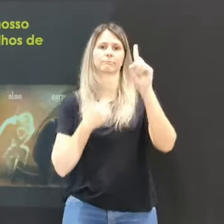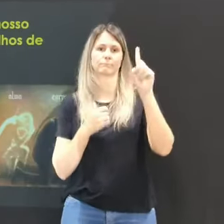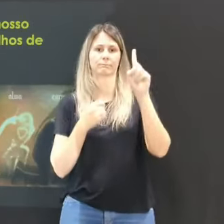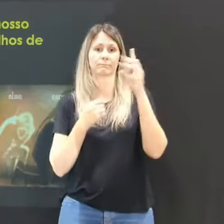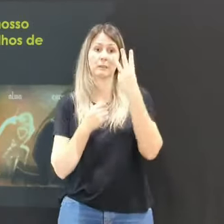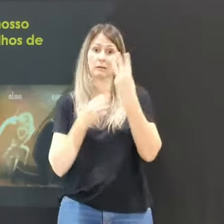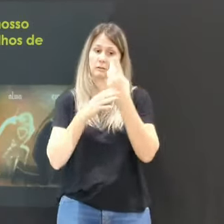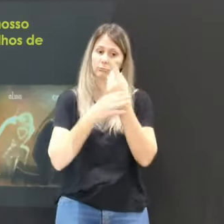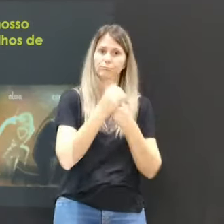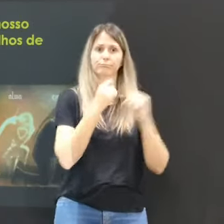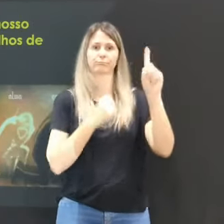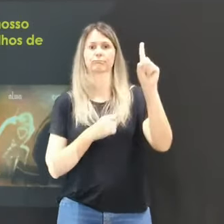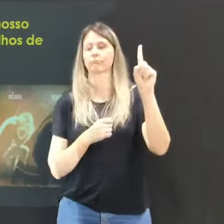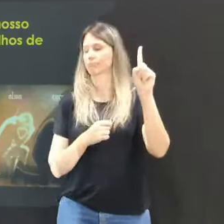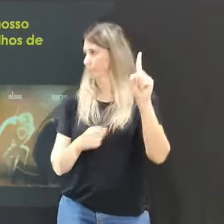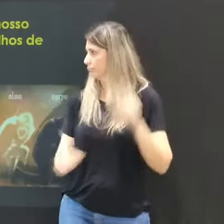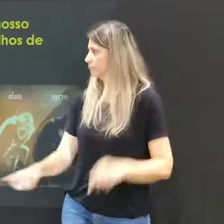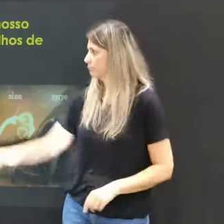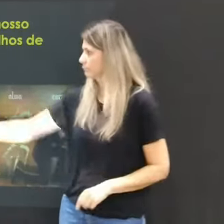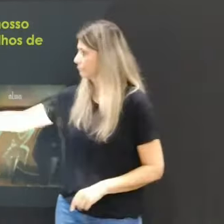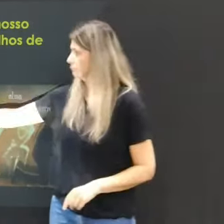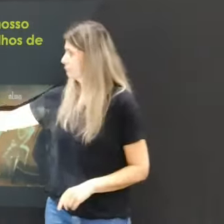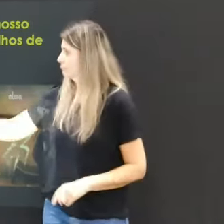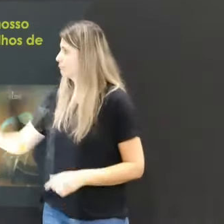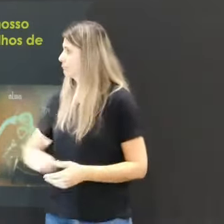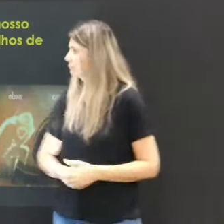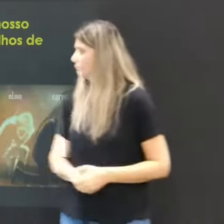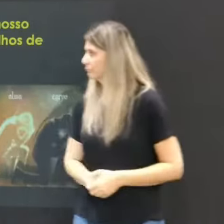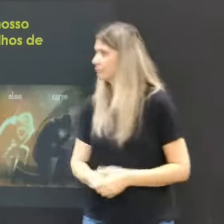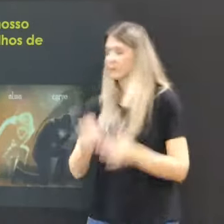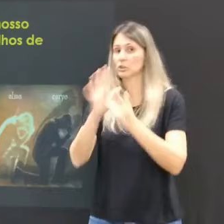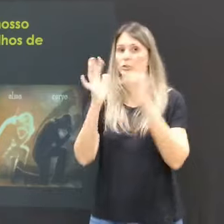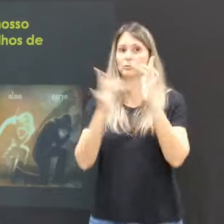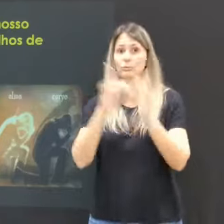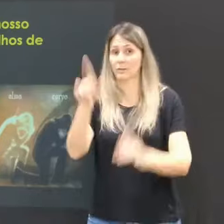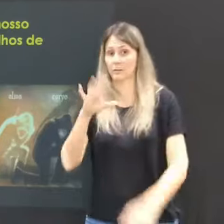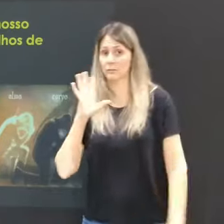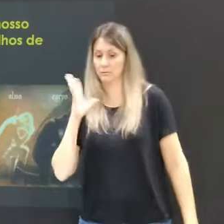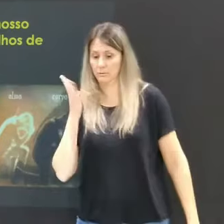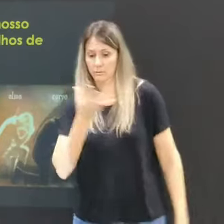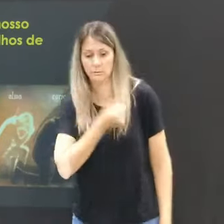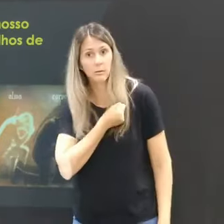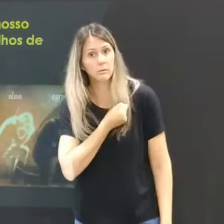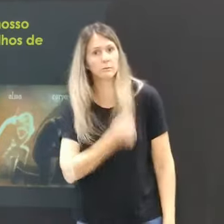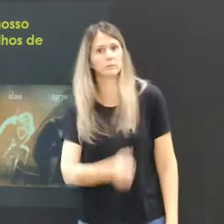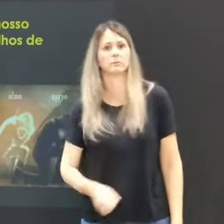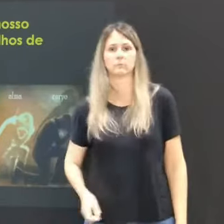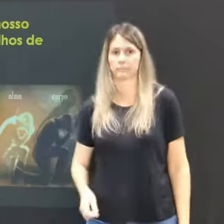e a Trindade de Deus faz parte da minha vida. Você viu que interessante? Jesus é o